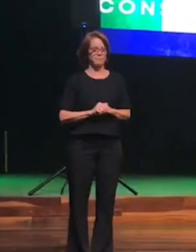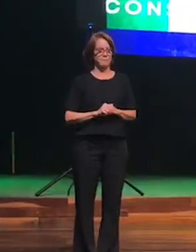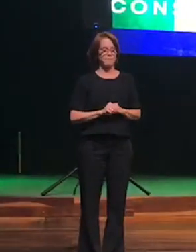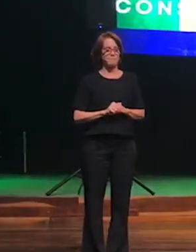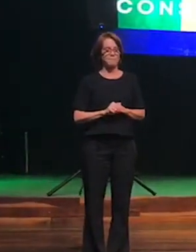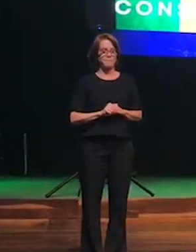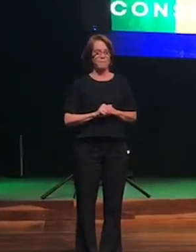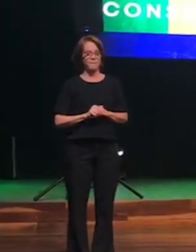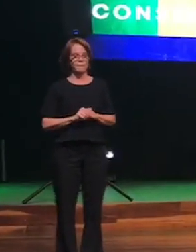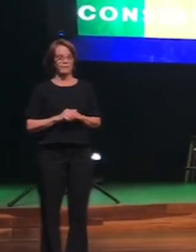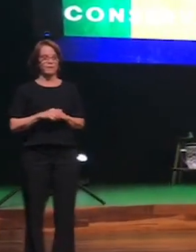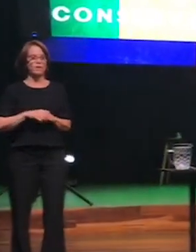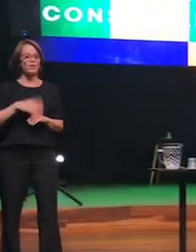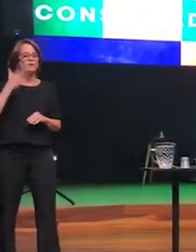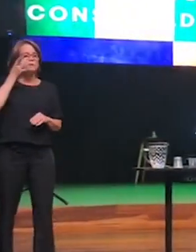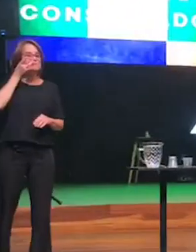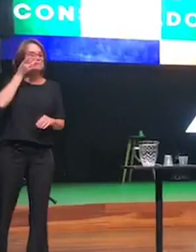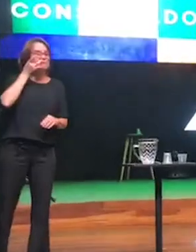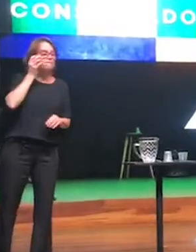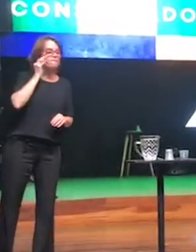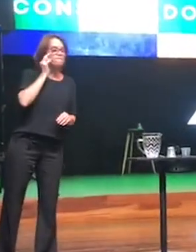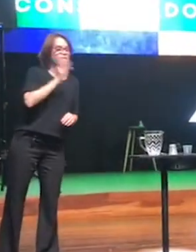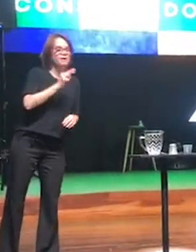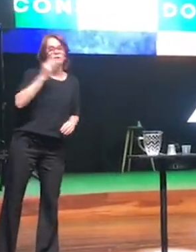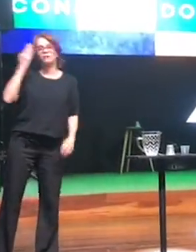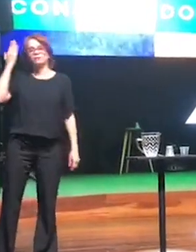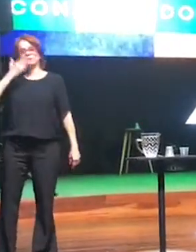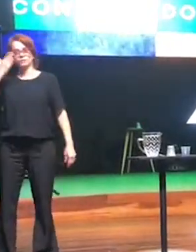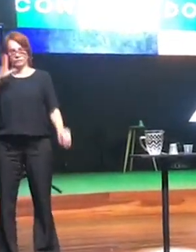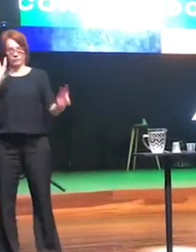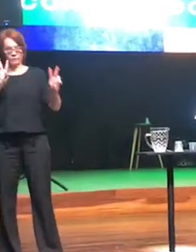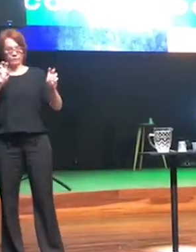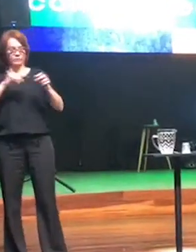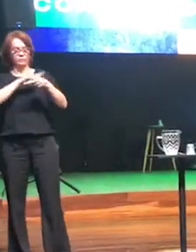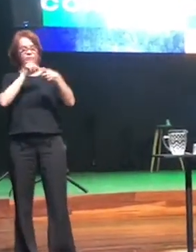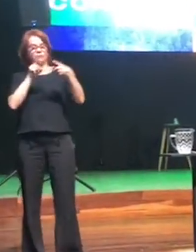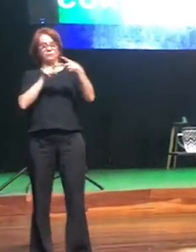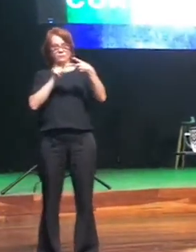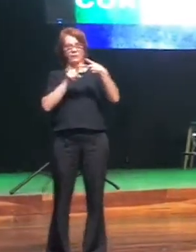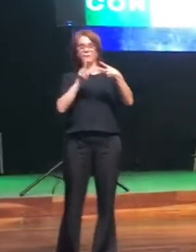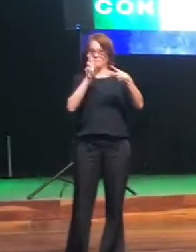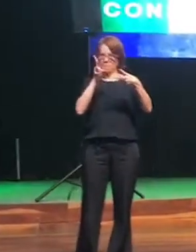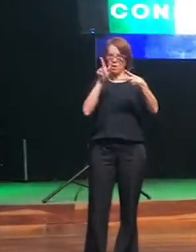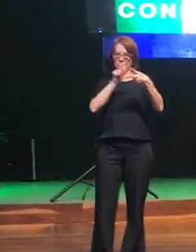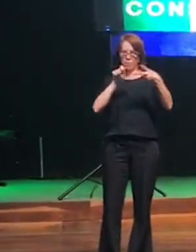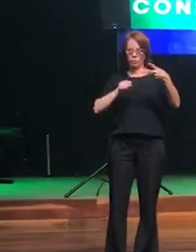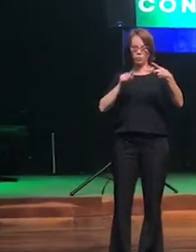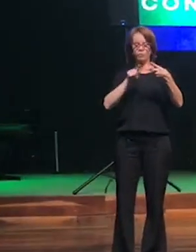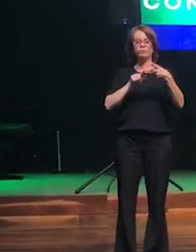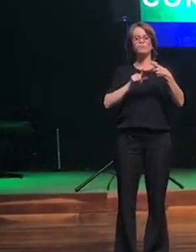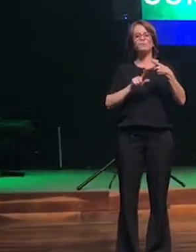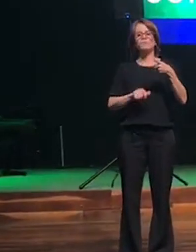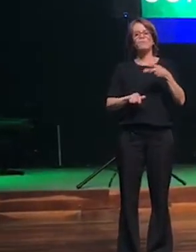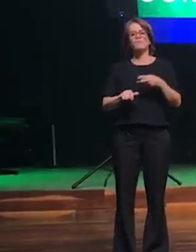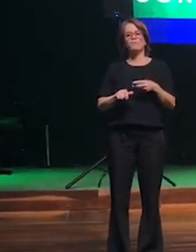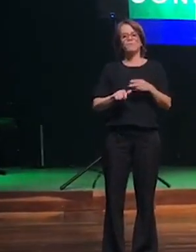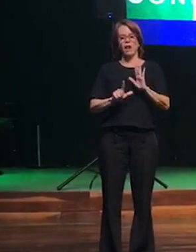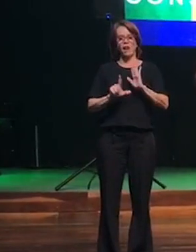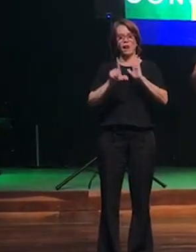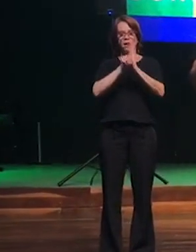O que se vê e o que não se vê. 2. O 2 é interessante, é de Bastiat também. A Lei.